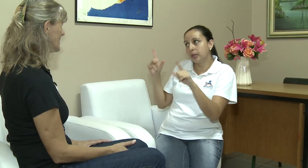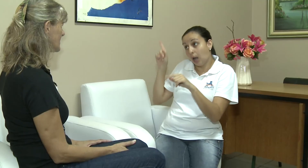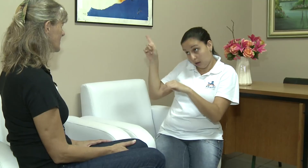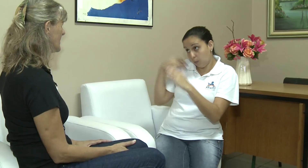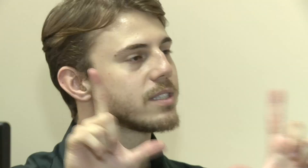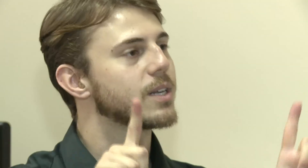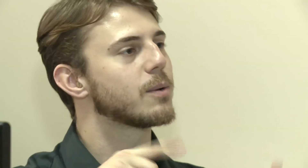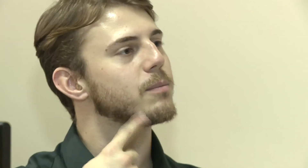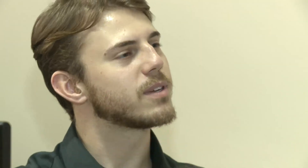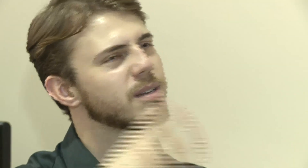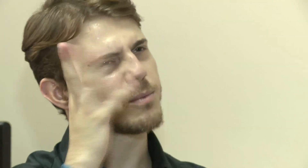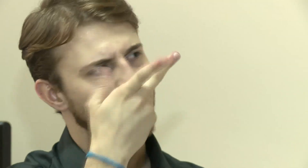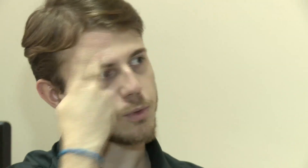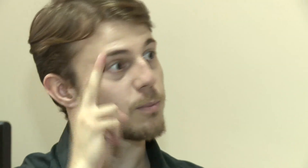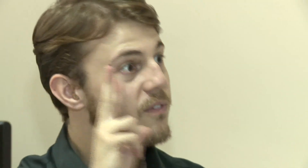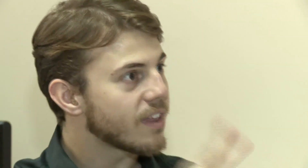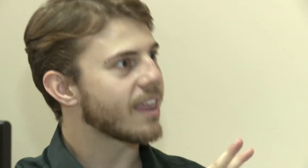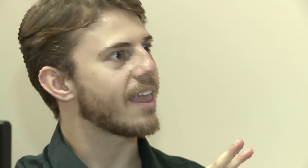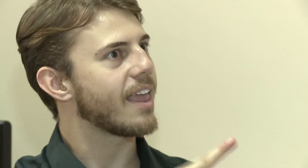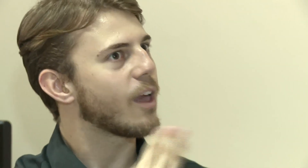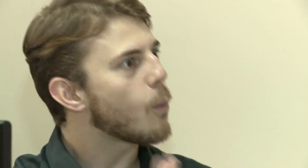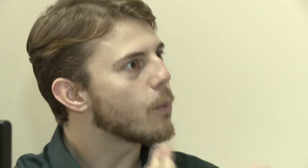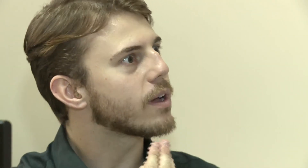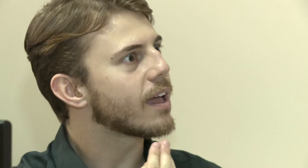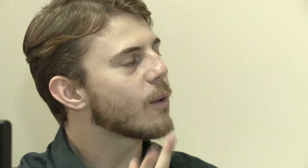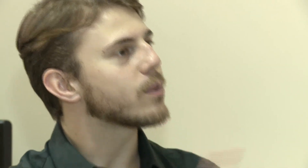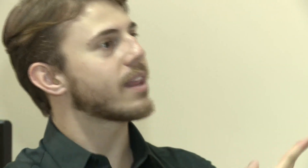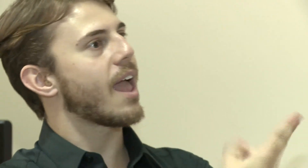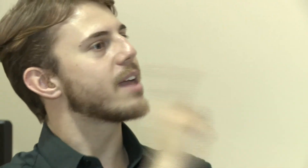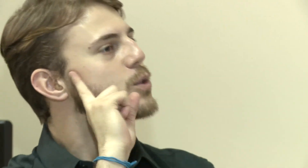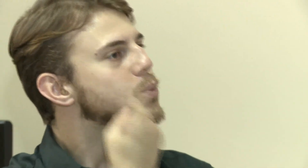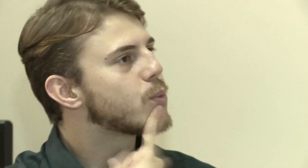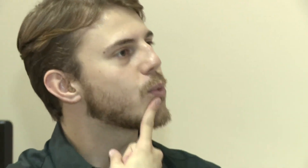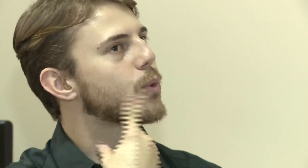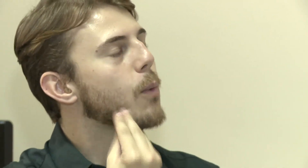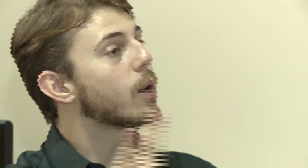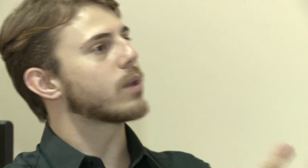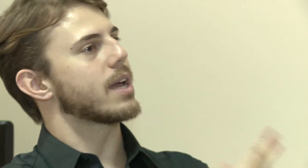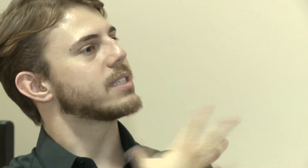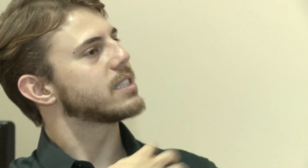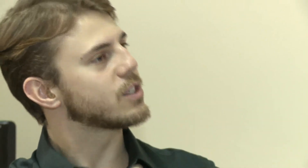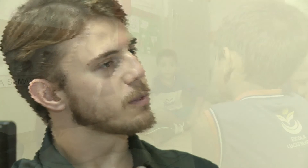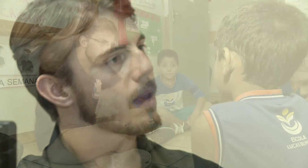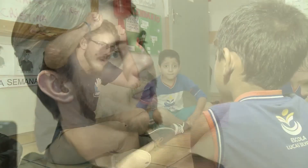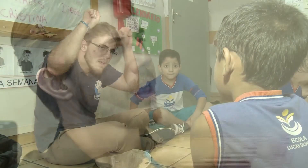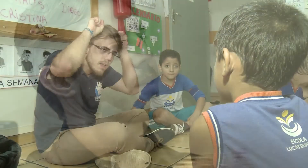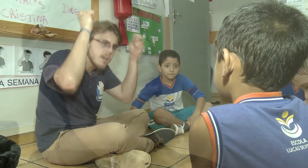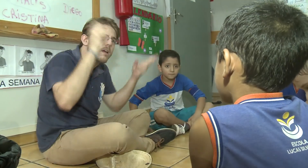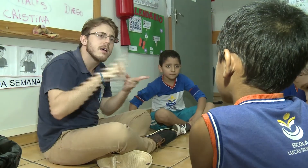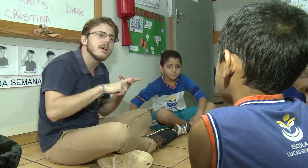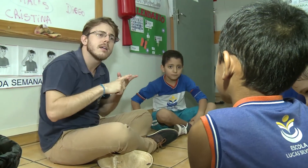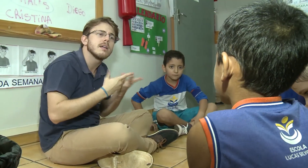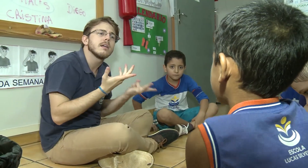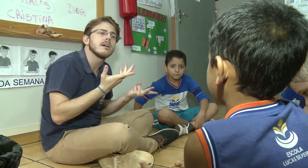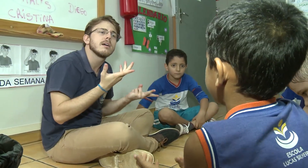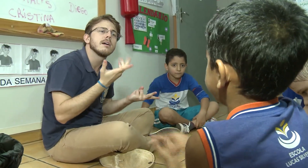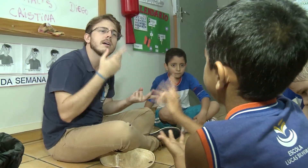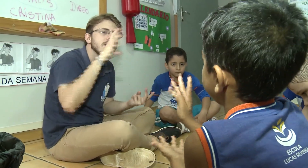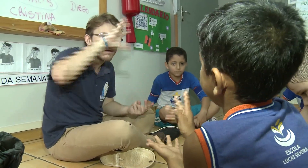isso. Giliar teve o apoio da família desde cedo. Ele foi aluno da APASF e hoje dá aulas na